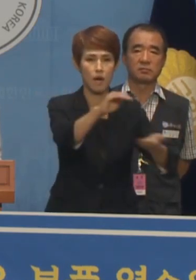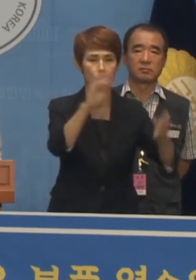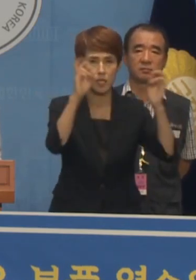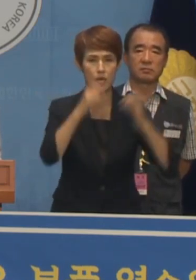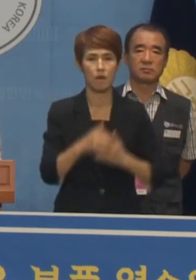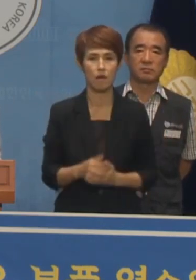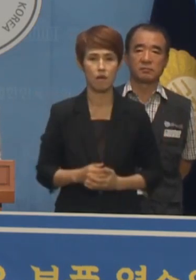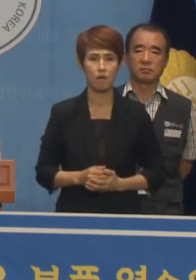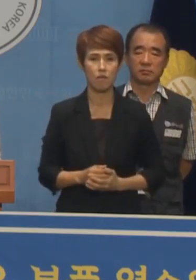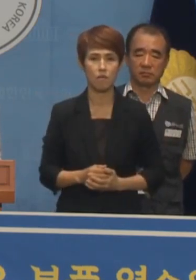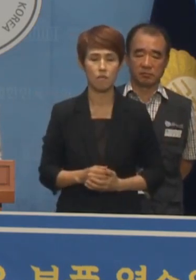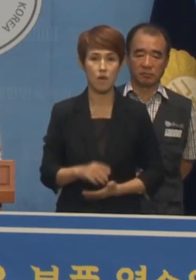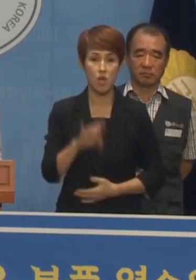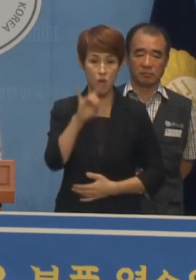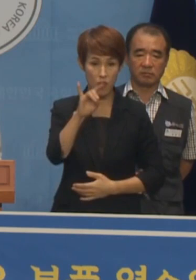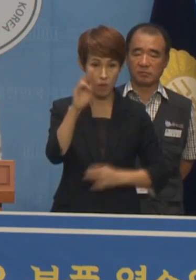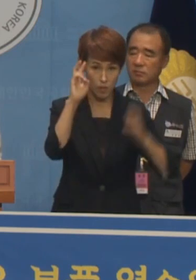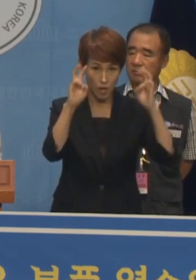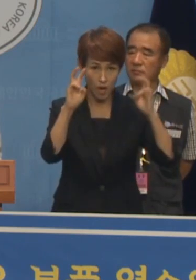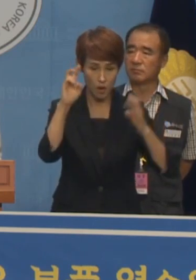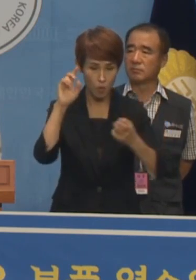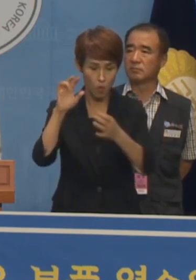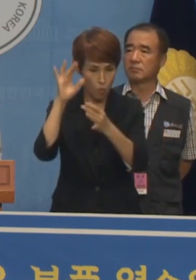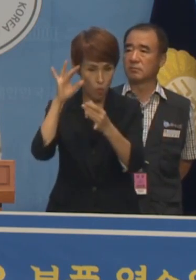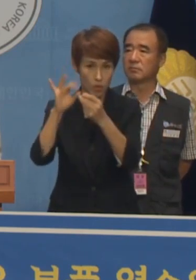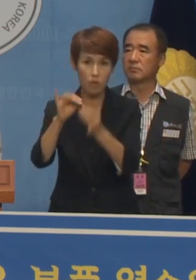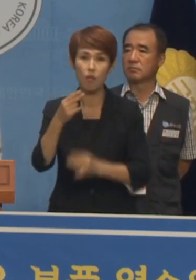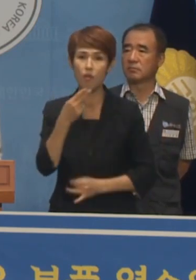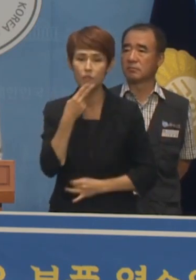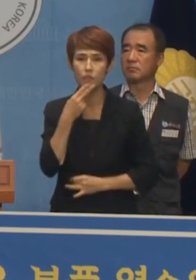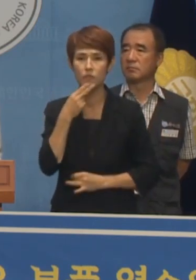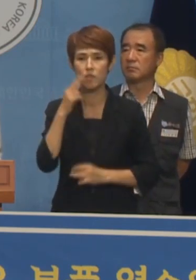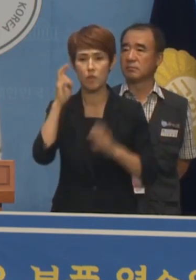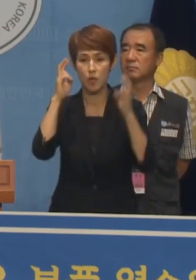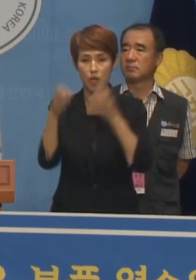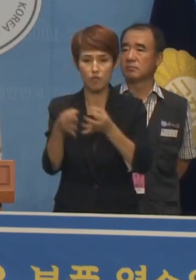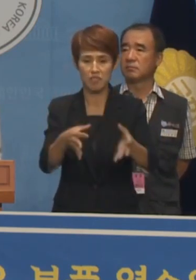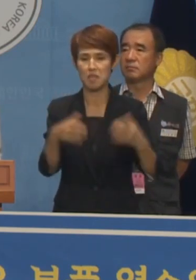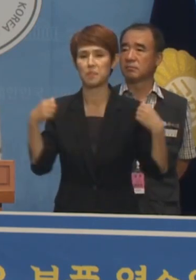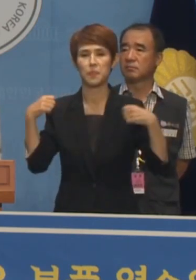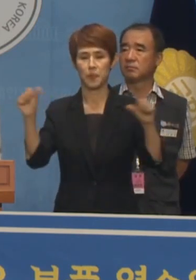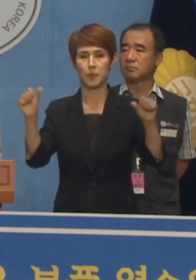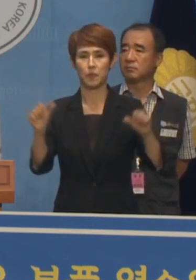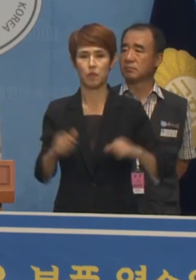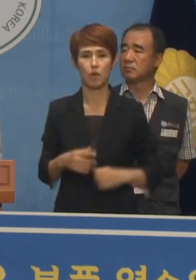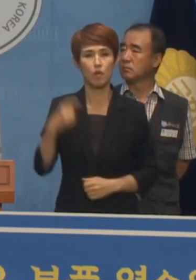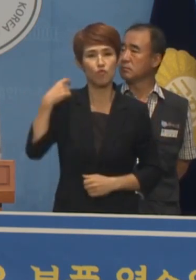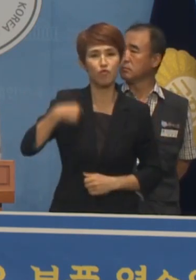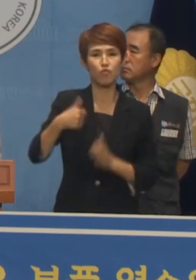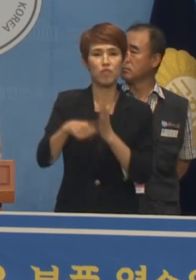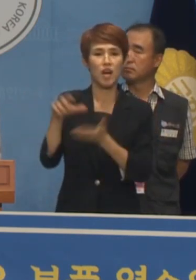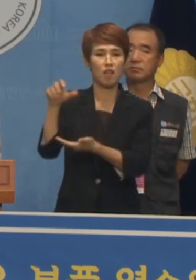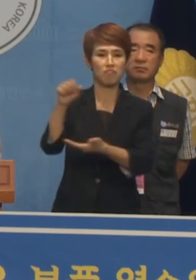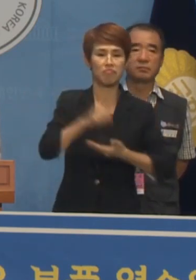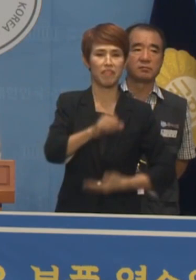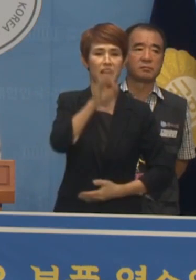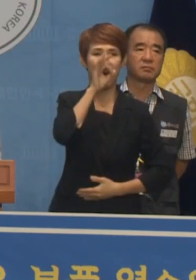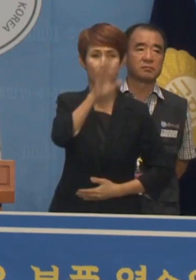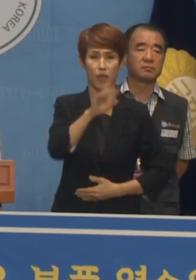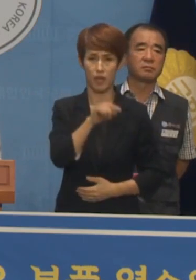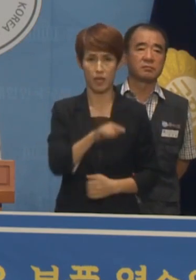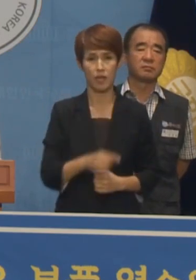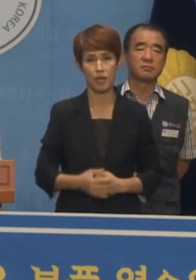현대자동차의 암묵적 동의 없이 기업 철수와 중국 부품 수입을 할 수 없다는